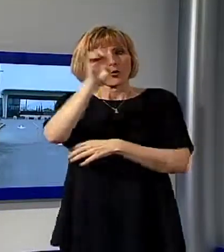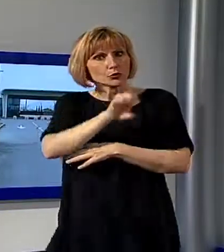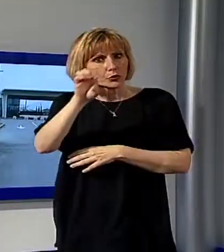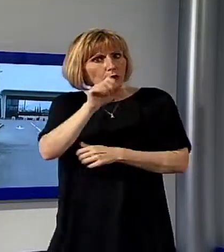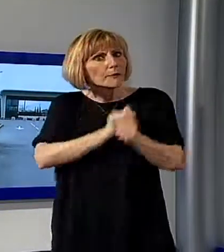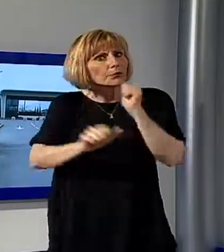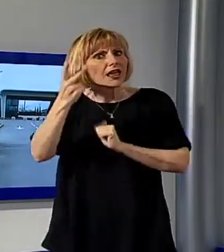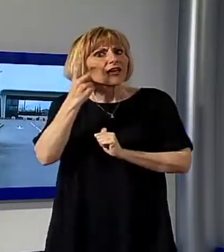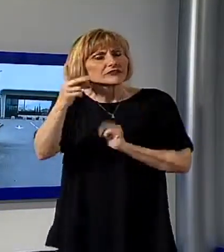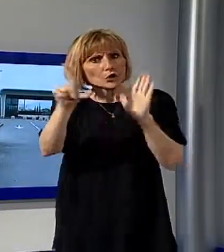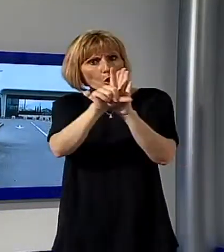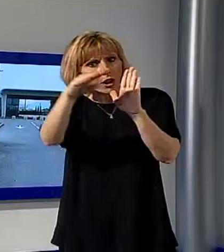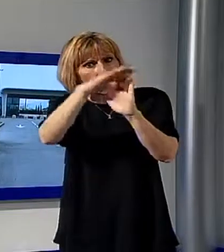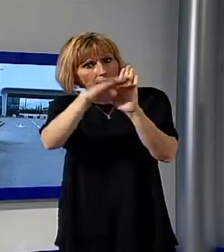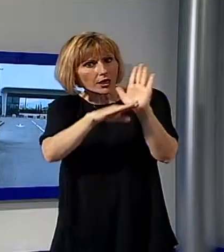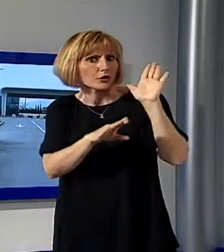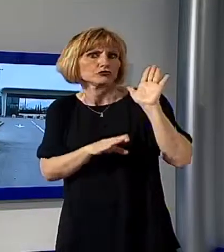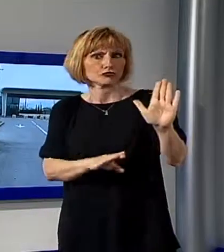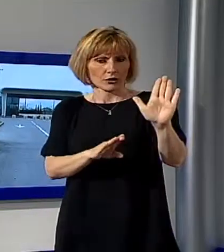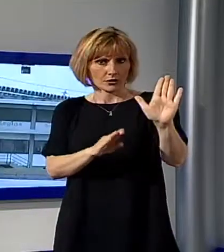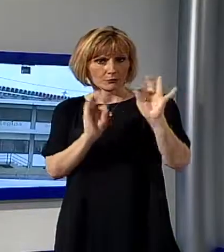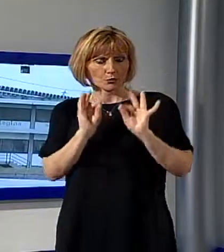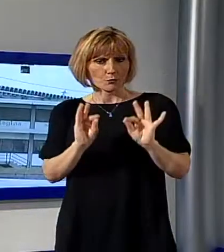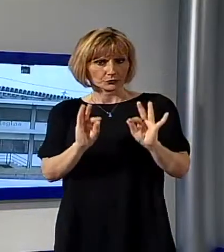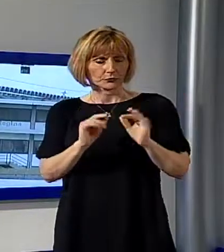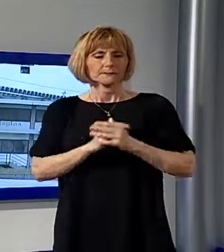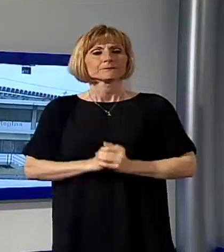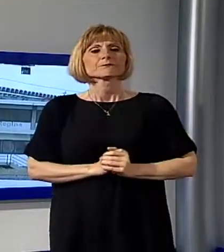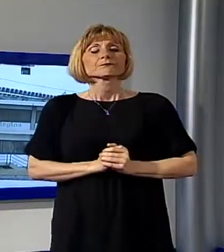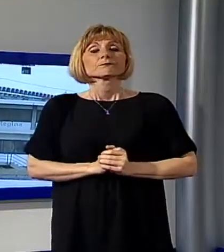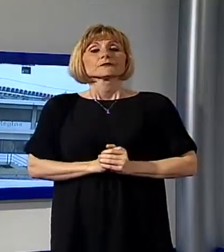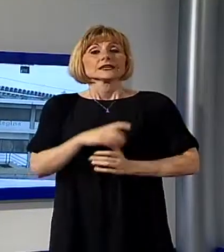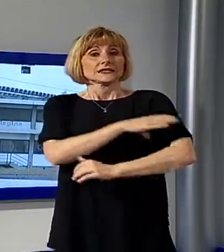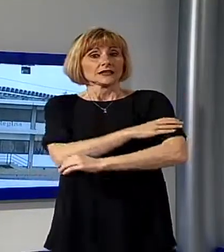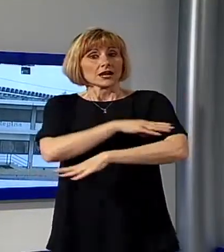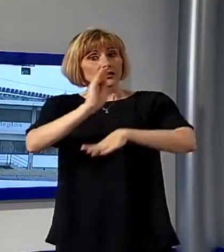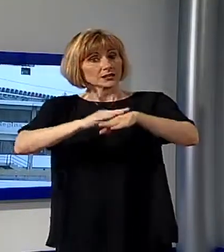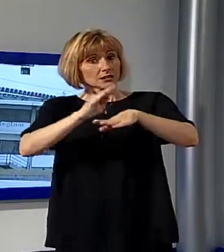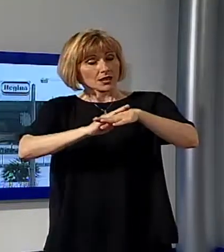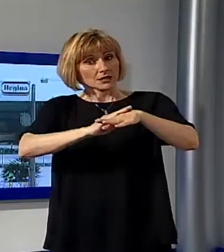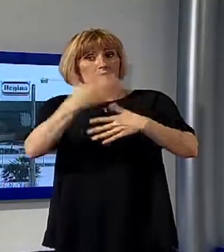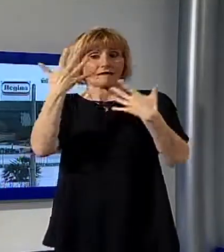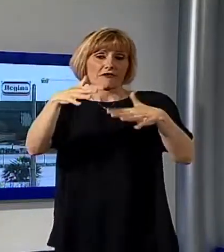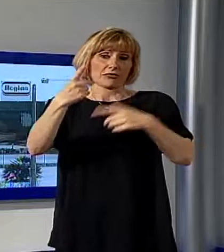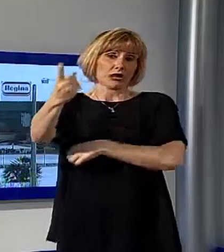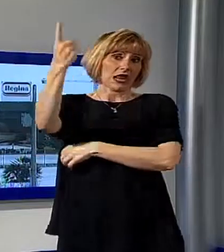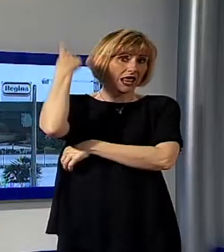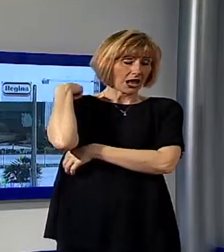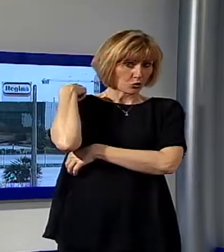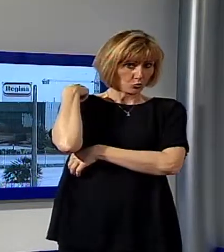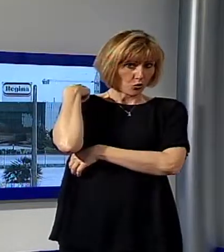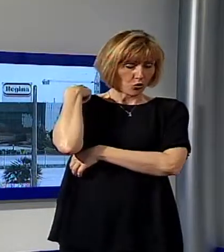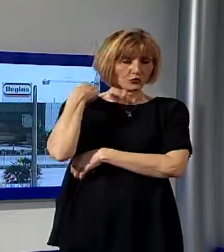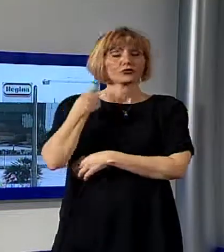direttive comunitarie e dalle leggi italiane di recepimento. La richiesta dei sindacati è stata inoltrata oltre un anno fa. Per